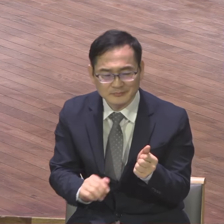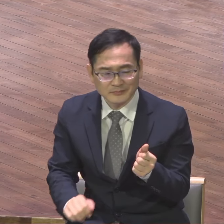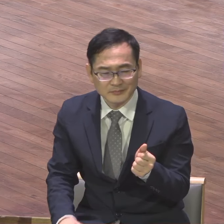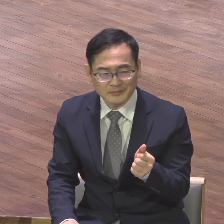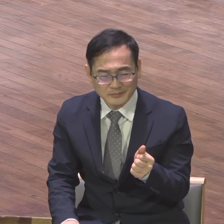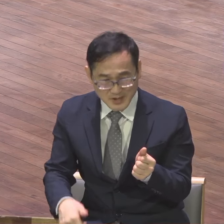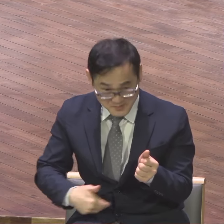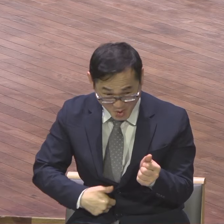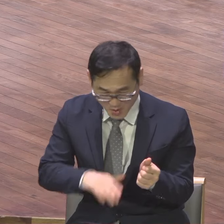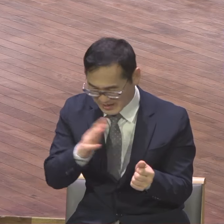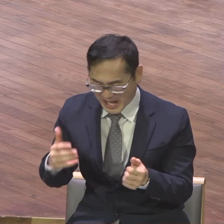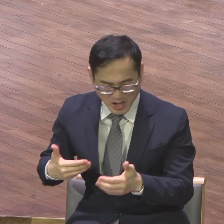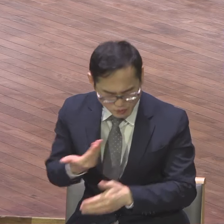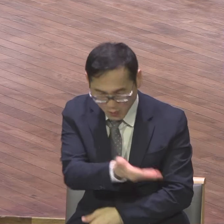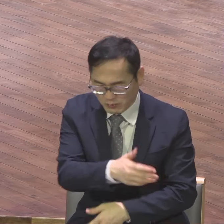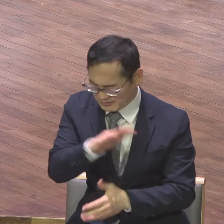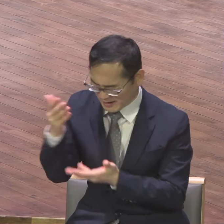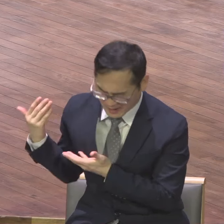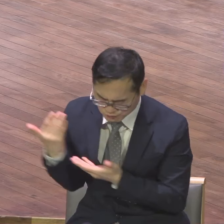줘.